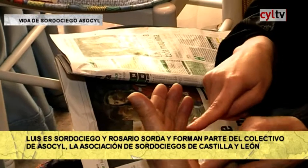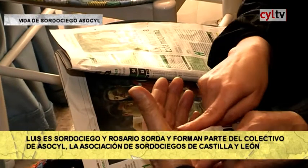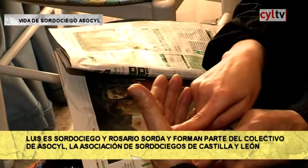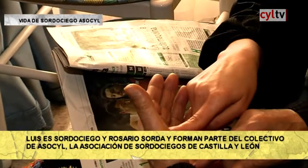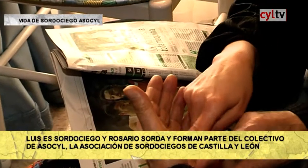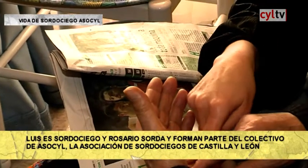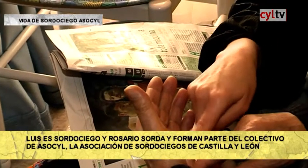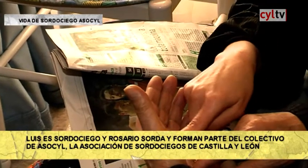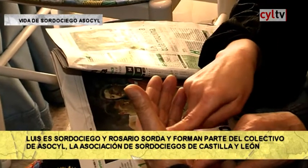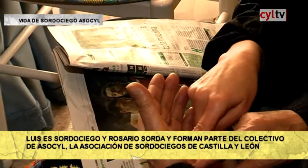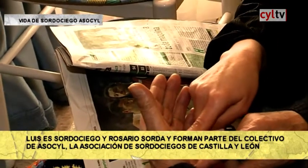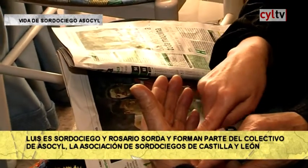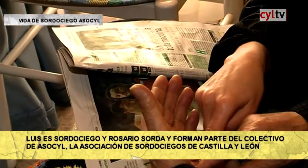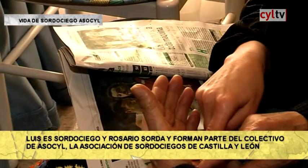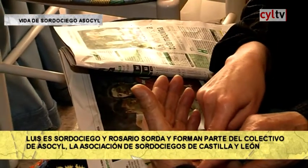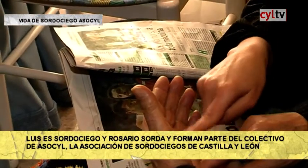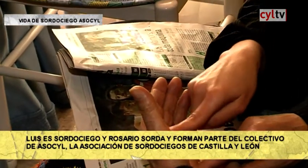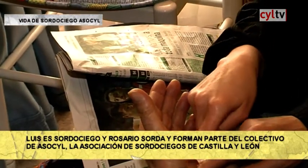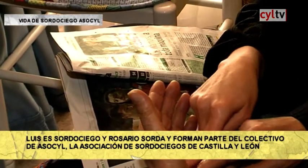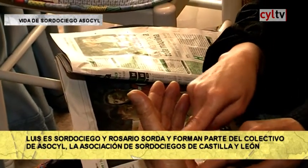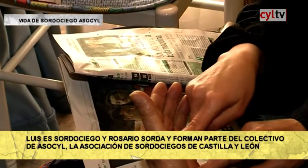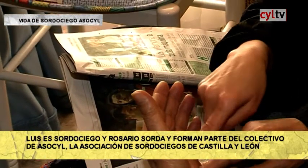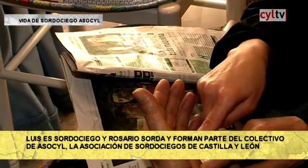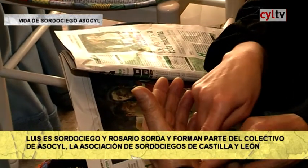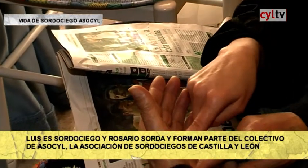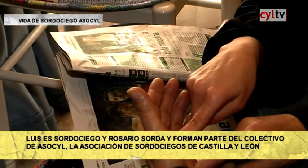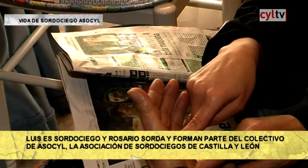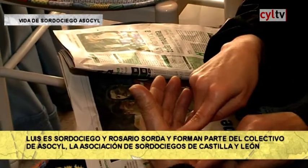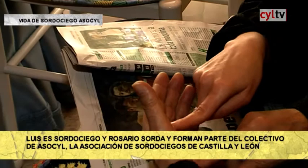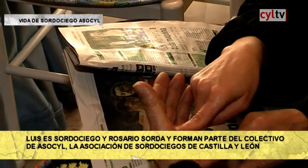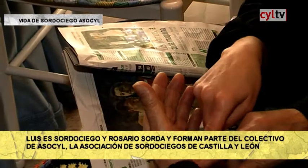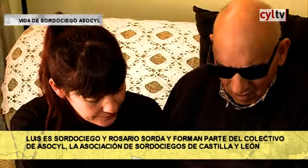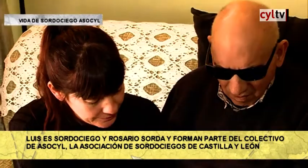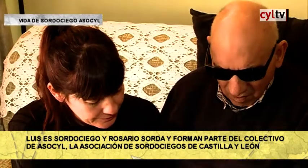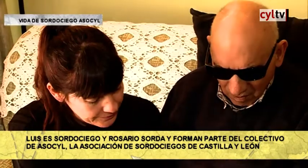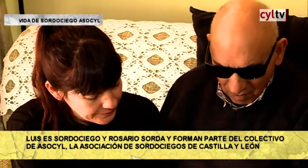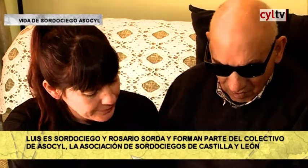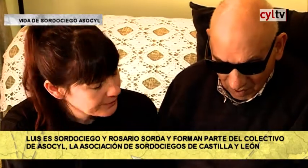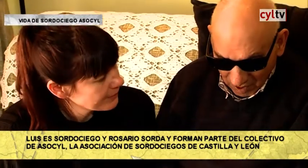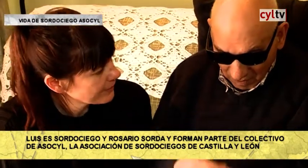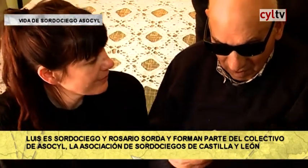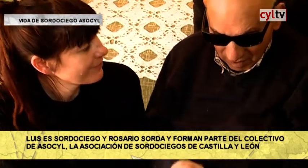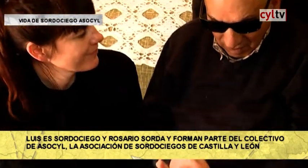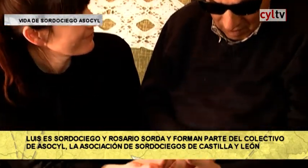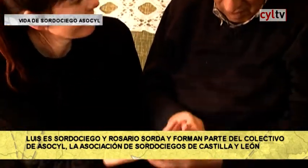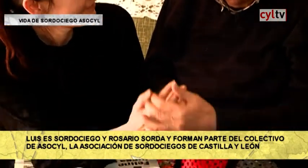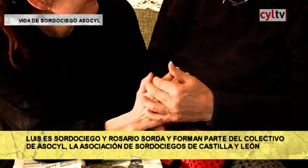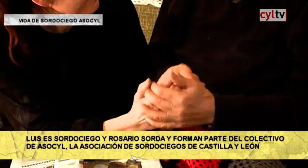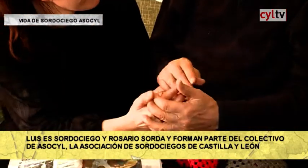nunca, necesitaría más tiempo. Claro. Te hará preguntas de quién eres, cómo te llamas o cuál es tu signo, porque los sordos se identifican por